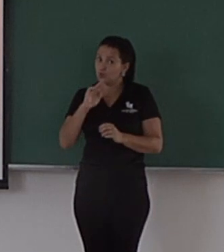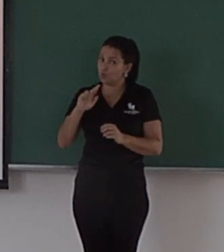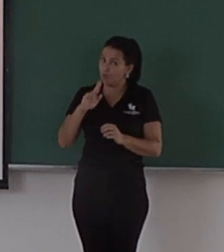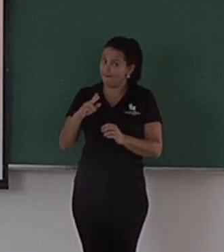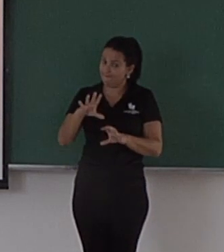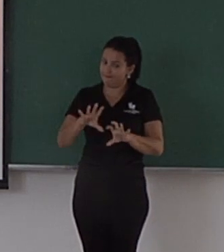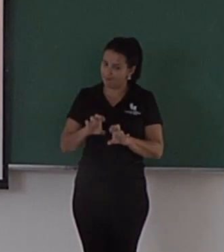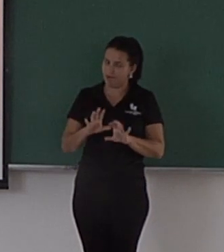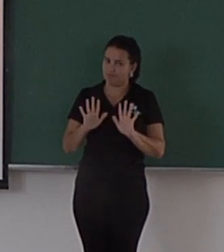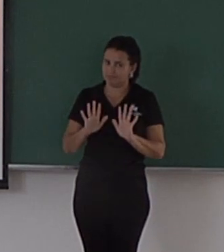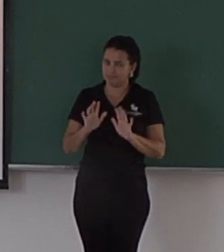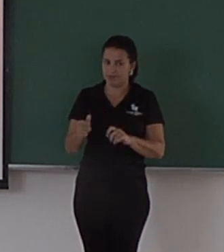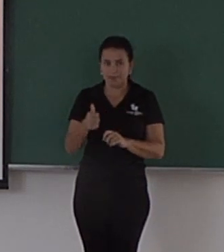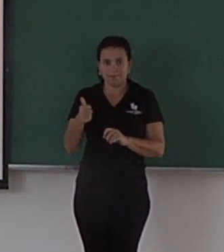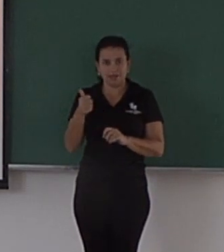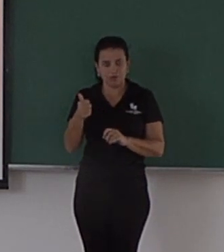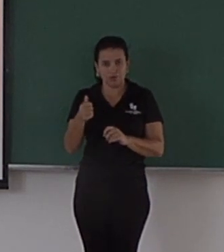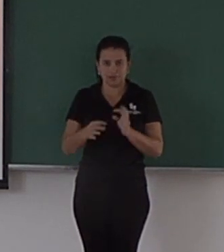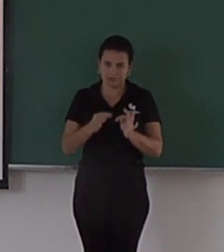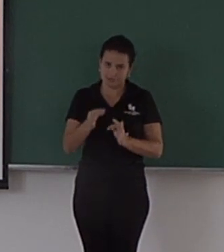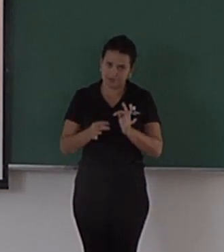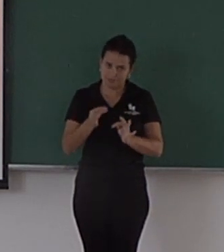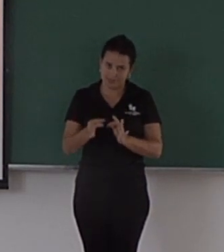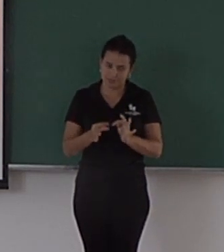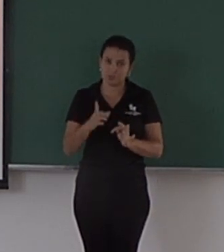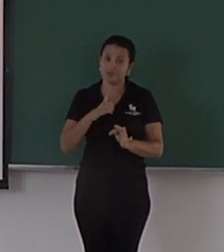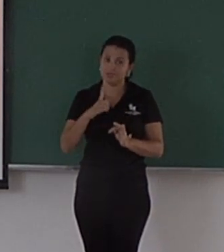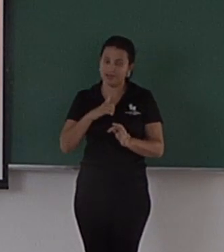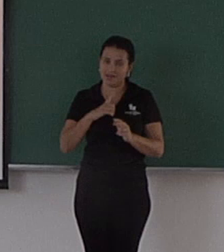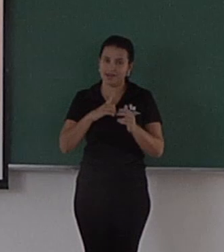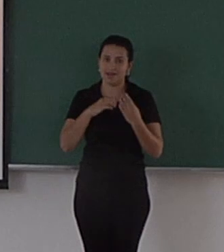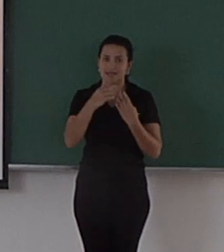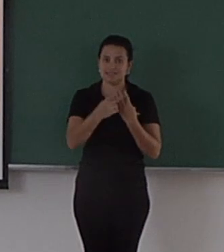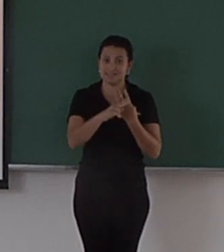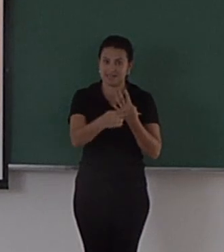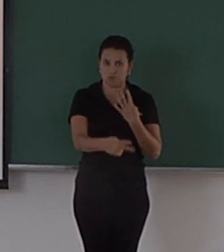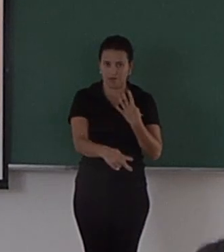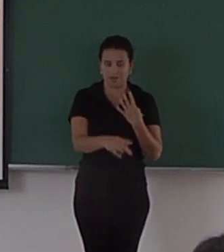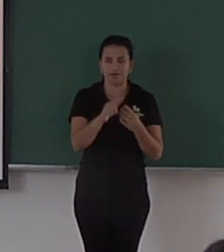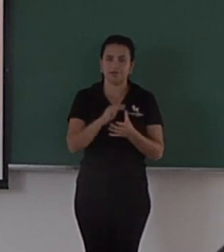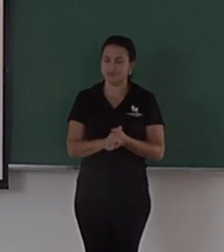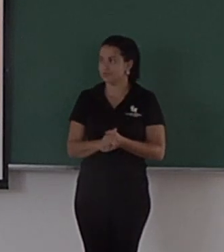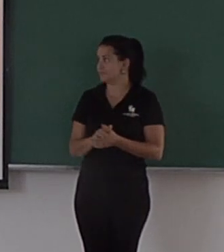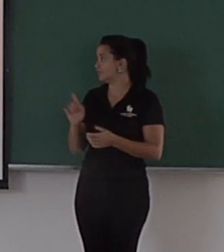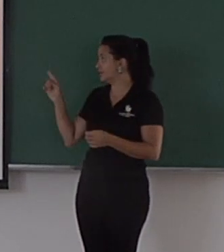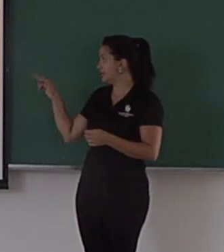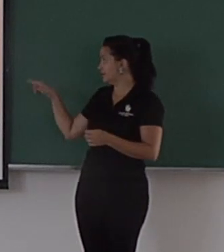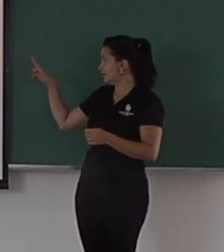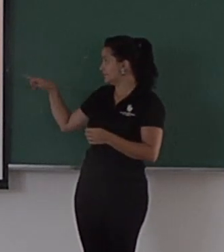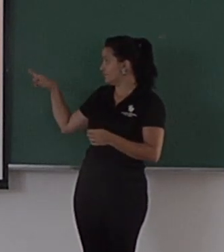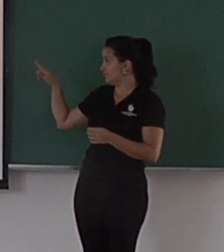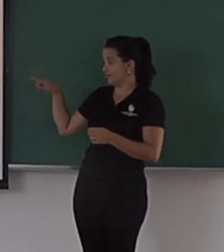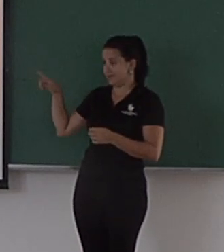tratamento, melhor que seja a tecnologia, a chance de ter sequelas cicatriciais, seja hipocrômico, você vê, ó, isso daqui